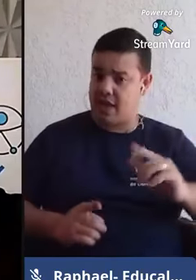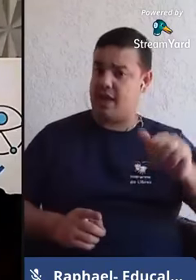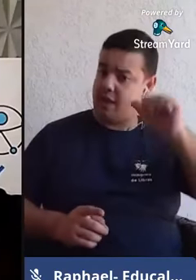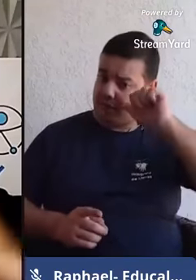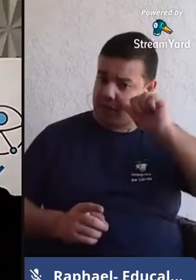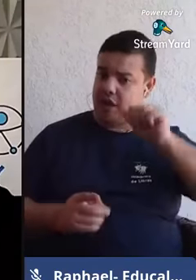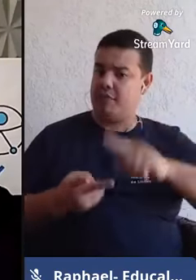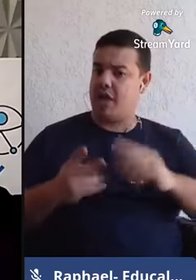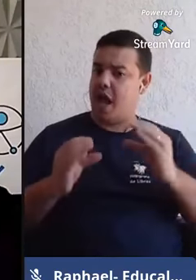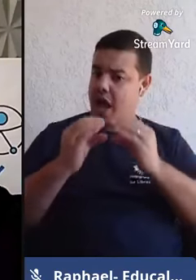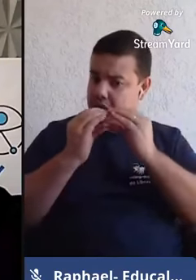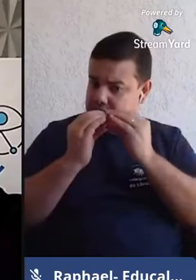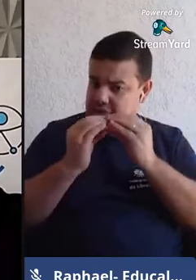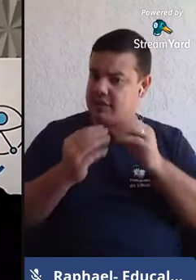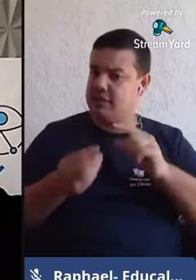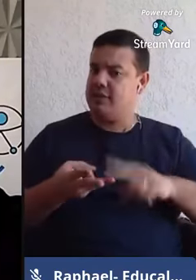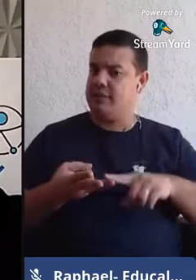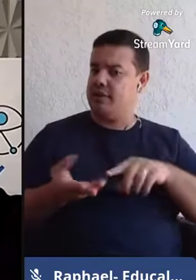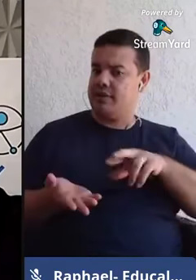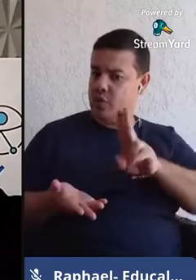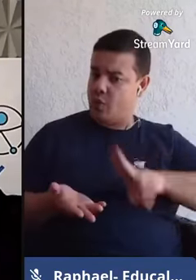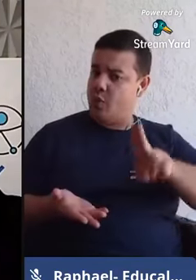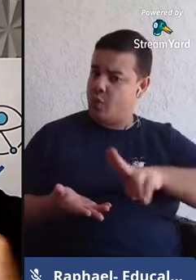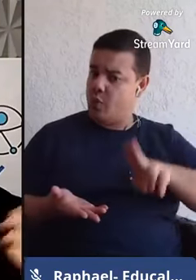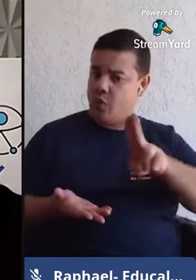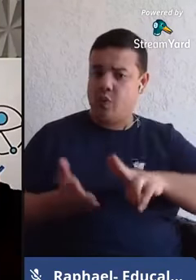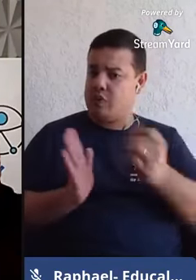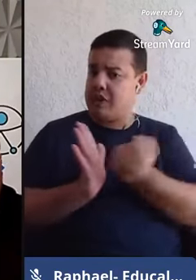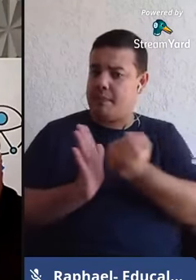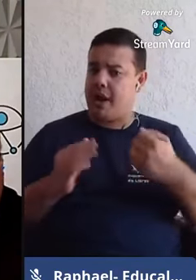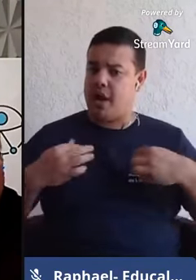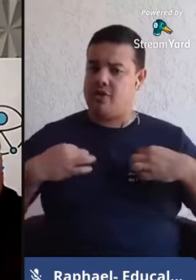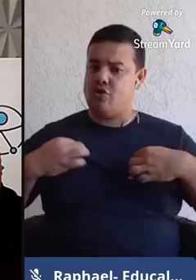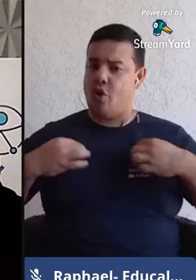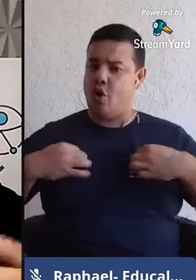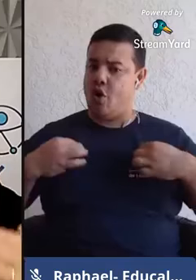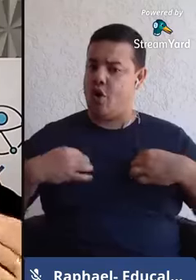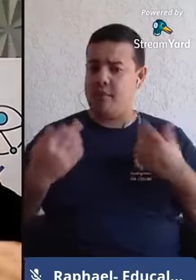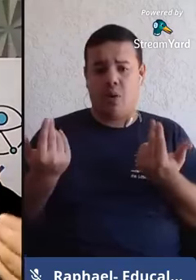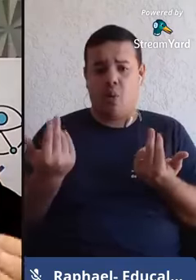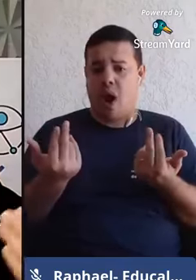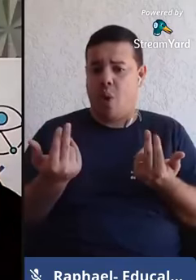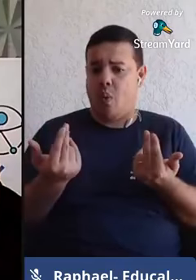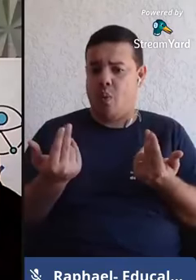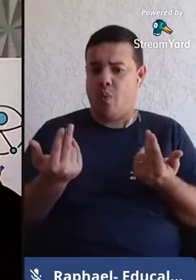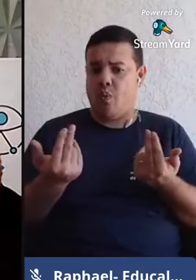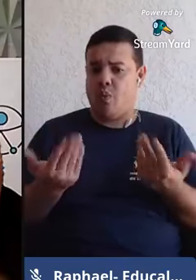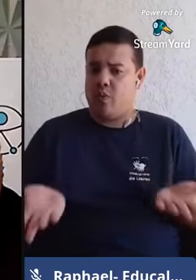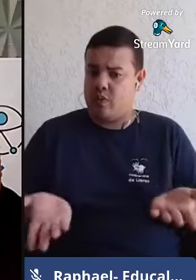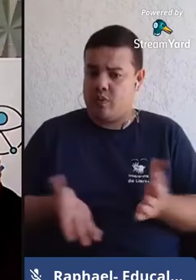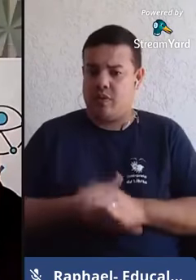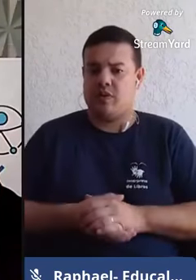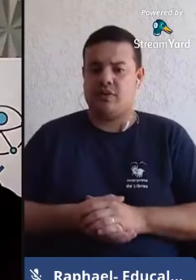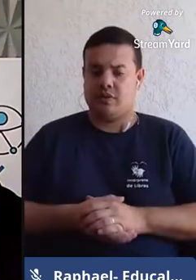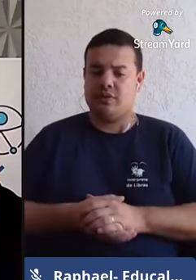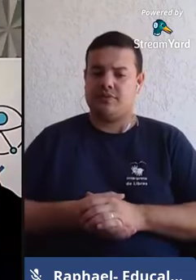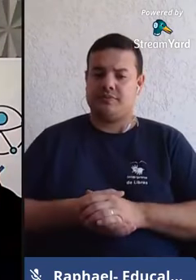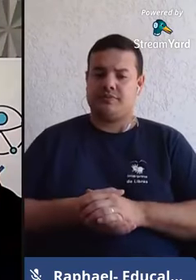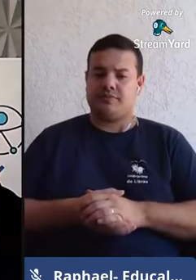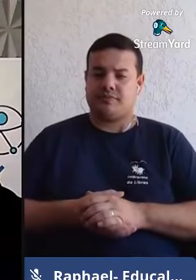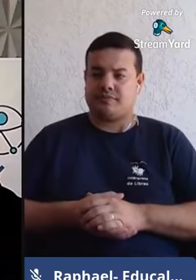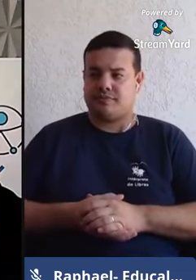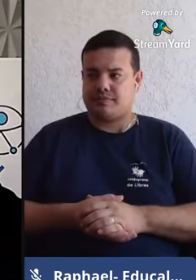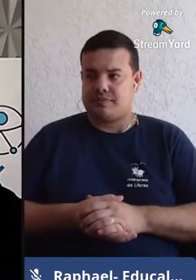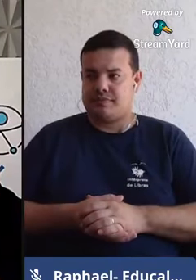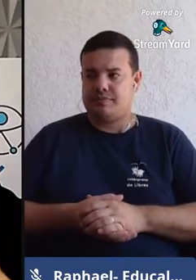também, enfim, usa aquela determinada marca de roupa, é tudo igual. Só que a gente precisa ser enxergado como consumidor.